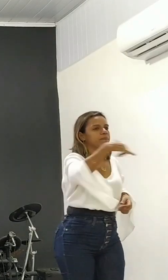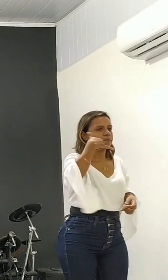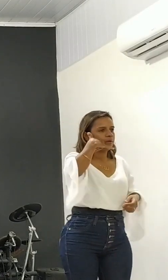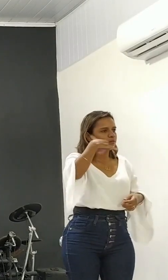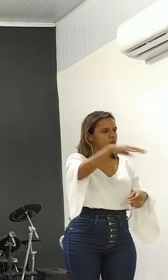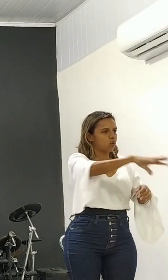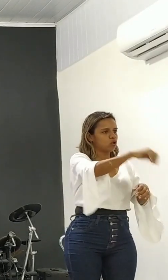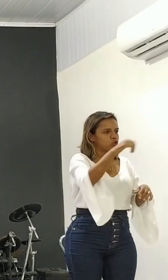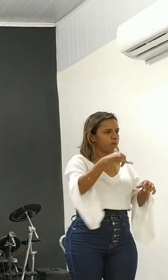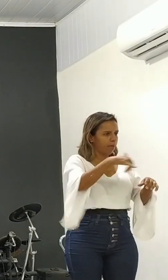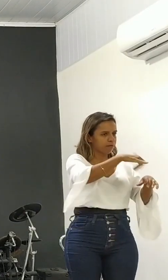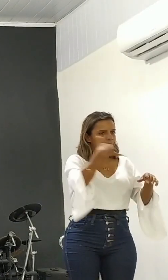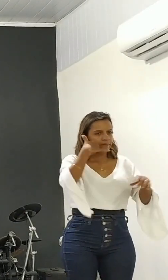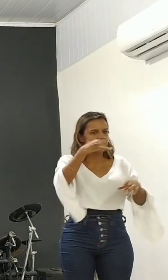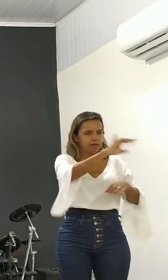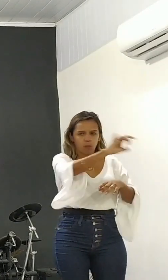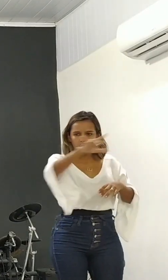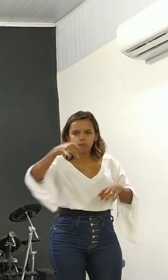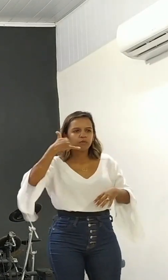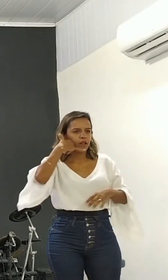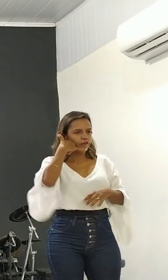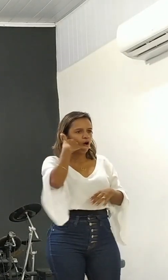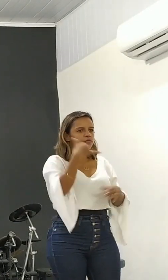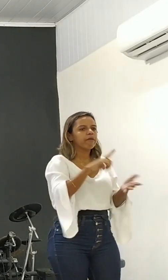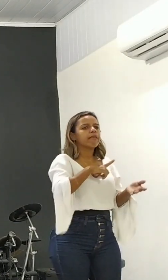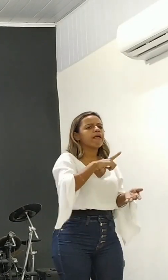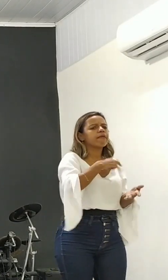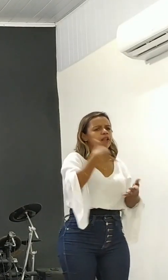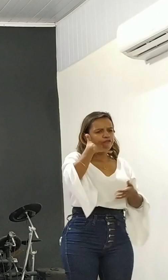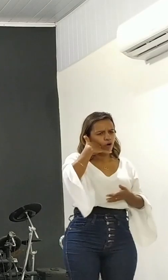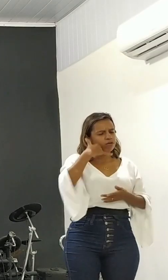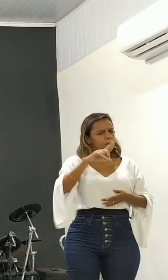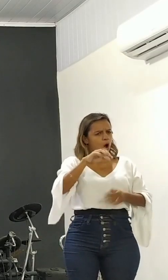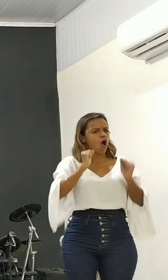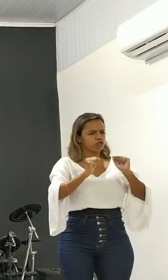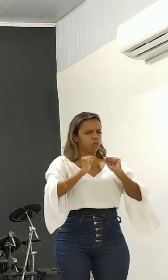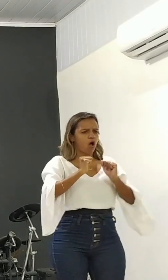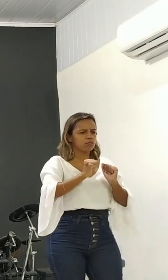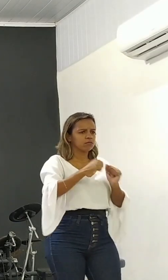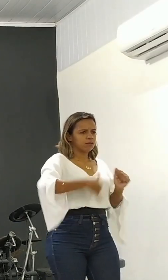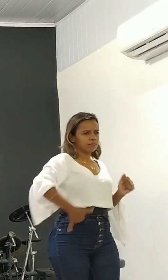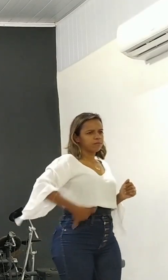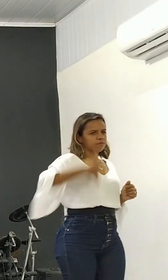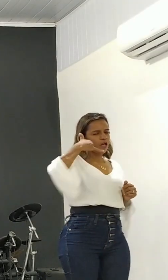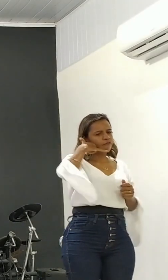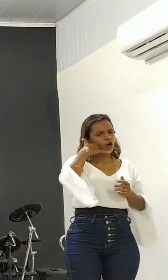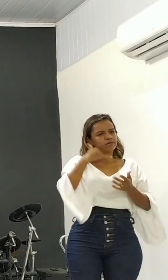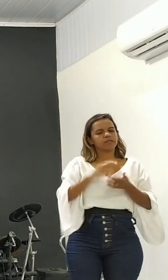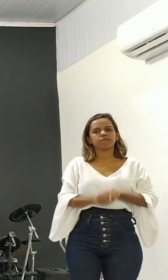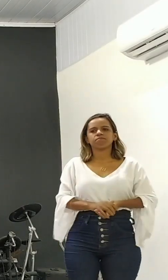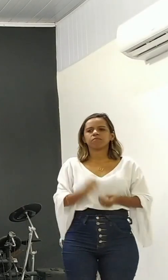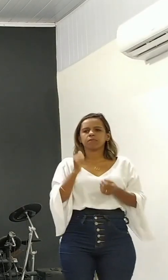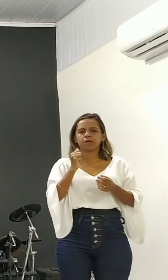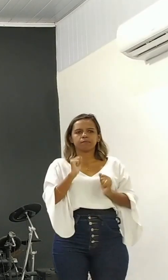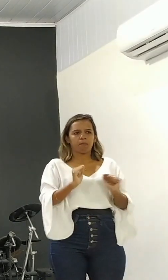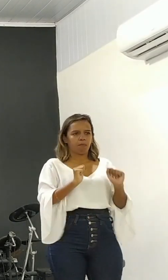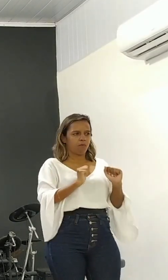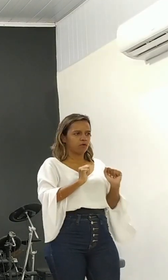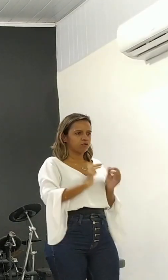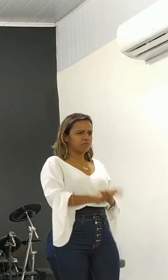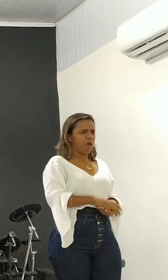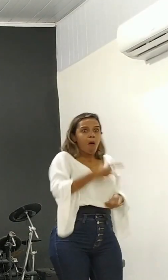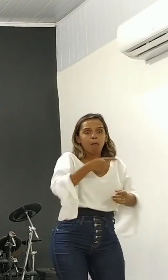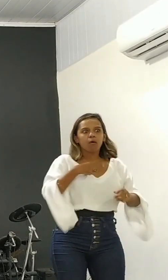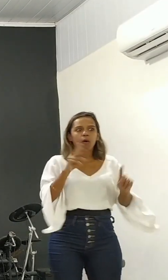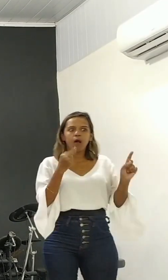no culto hoje. Pega aí seu telefone, pega aí, quem tem livro, né? E pode pegar, pega aí, pode pegar. Geralmente o